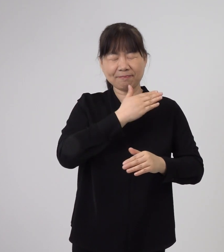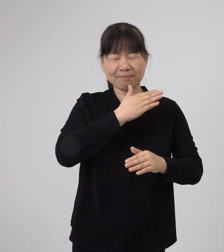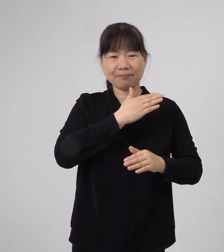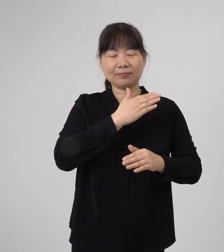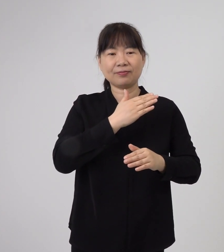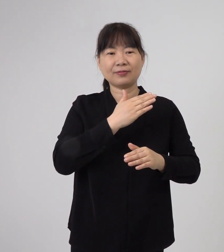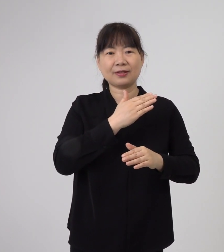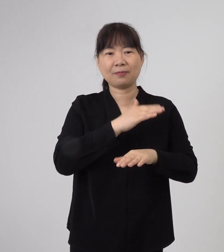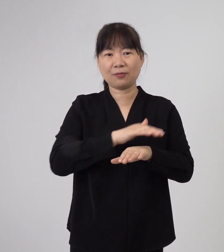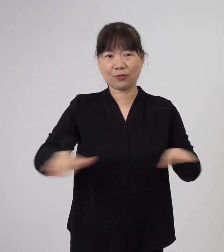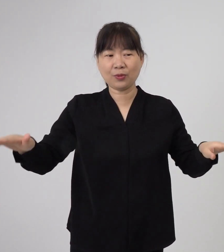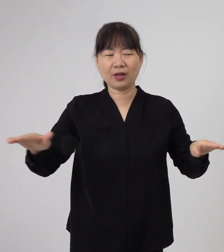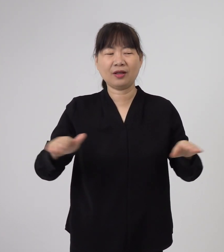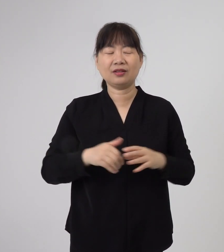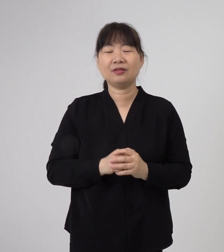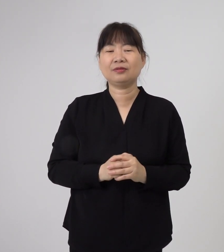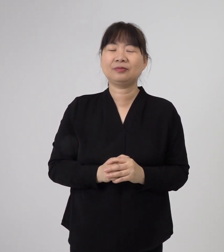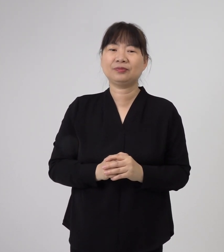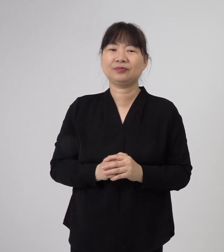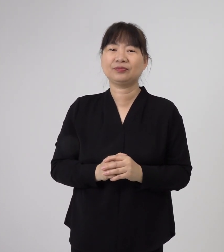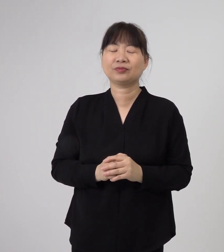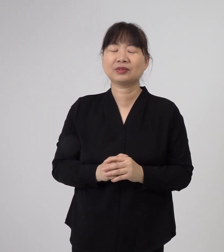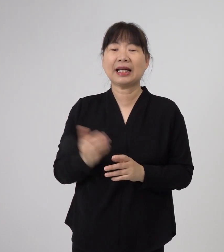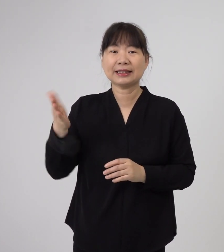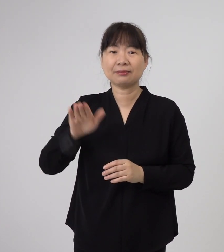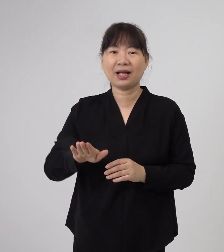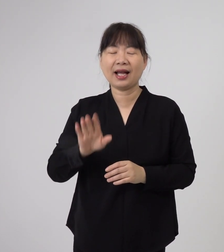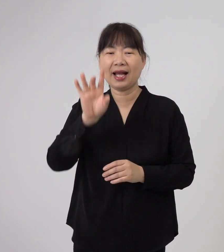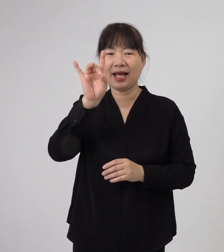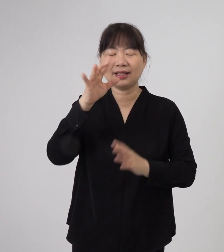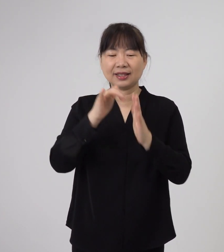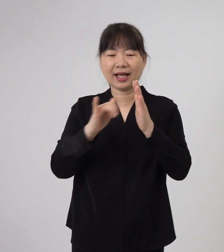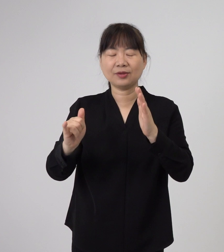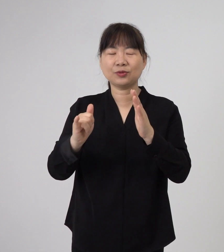그래서 유일하게 한 가족을 남기시죠? 노아의 가족이에요.